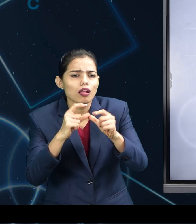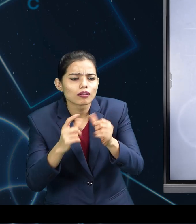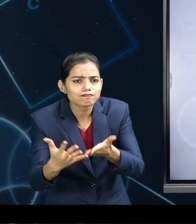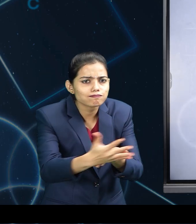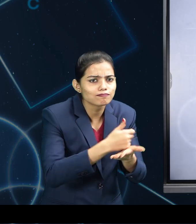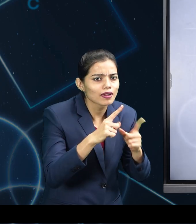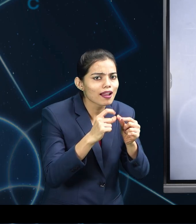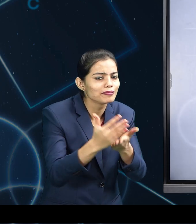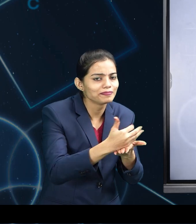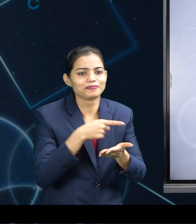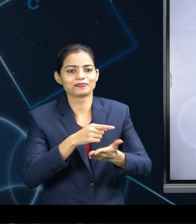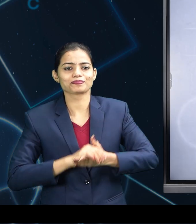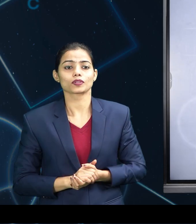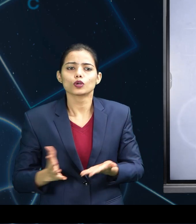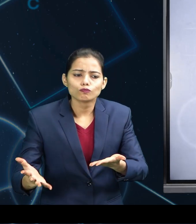माहिती डेटा,